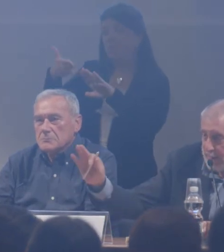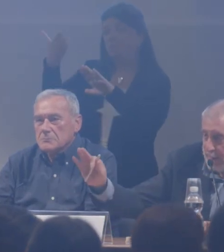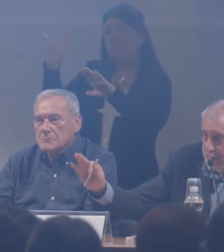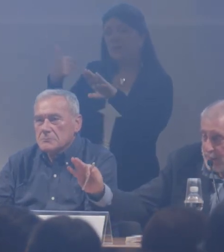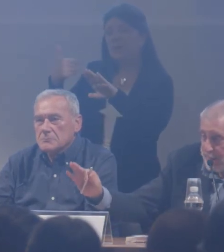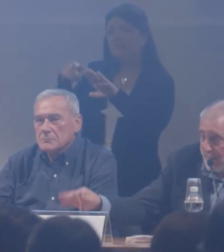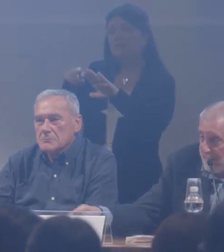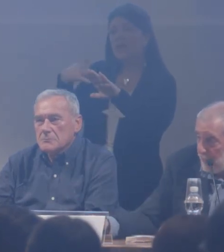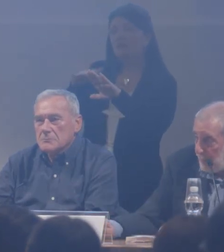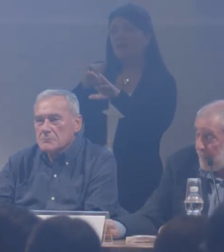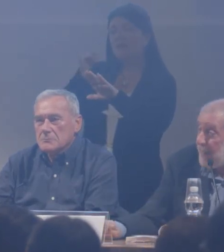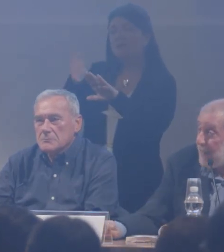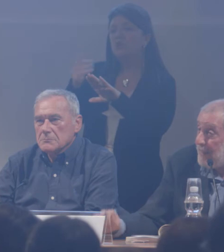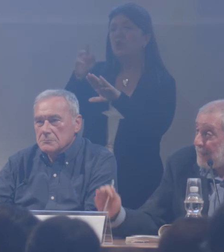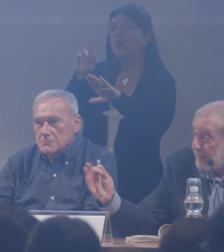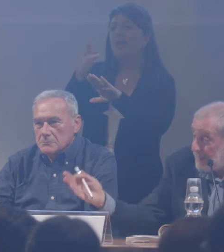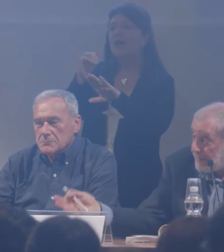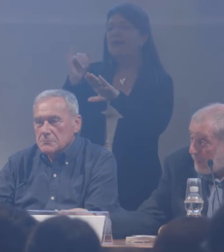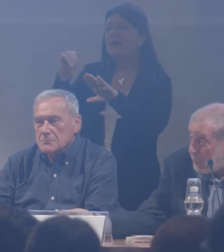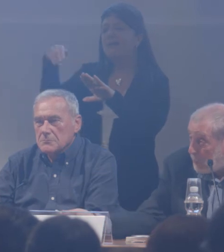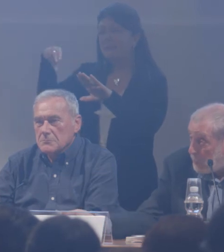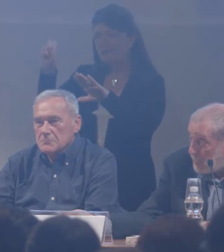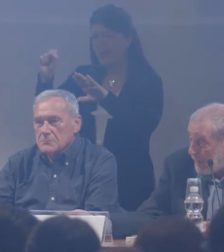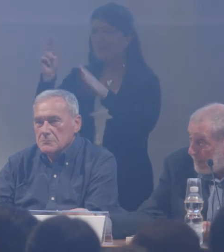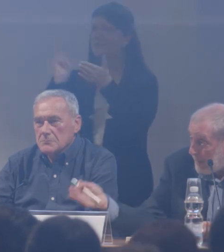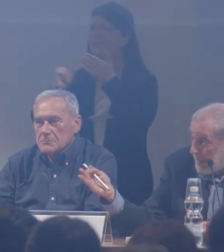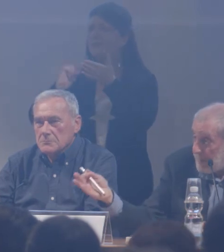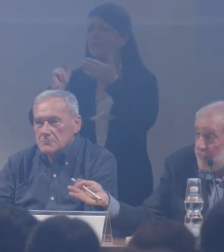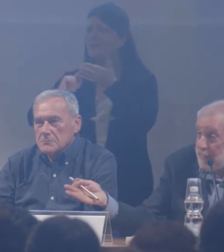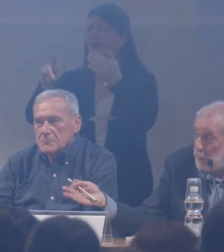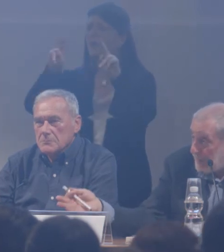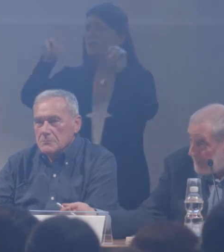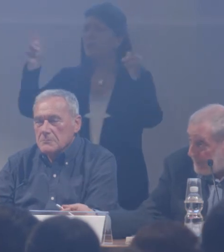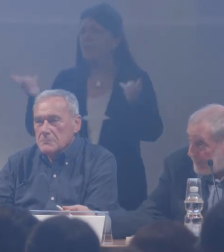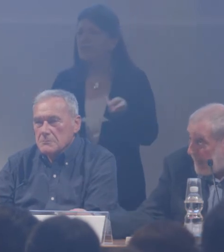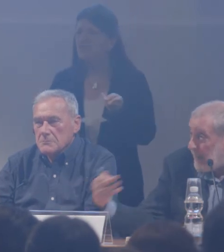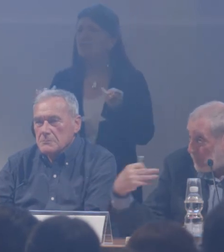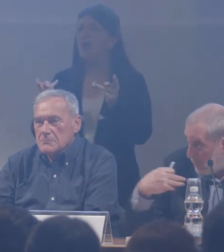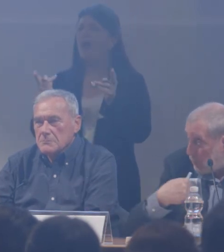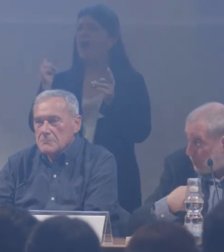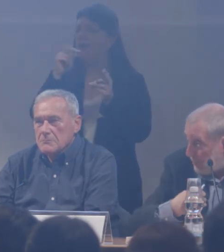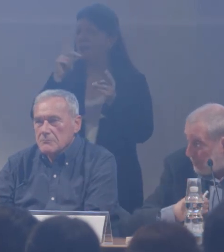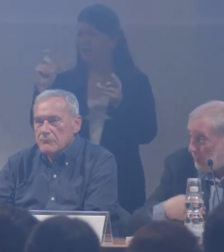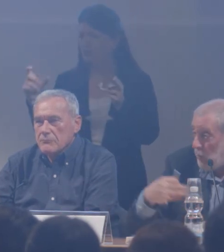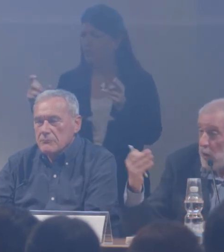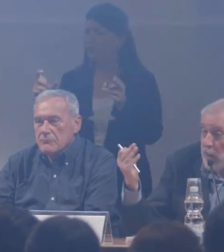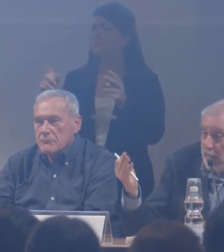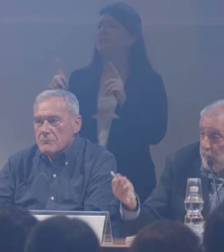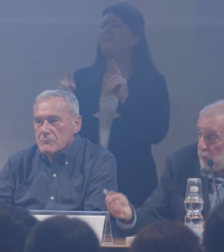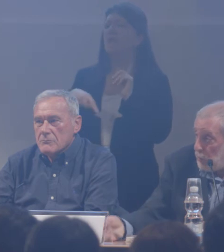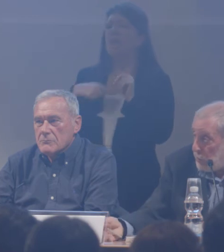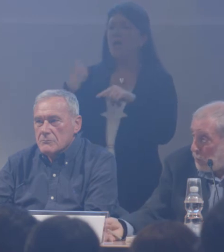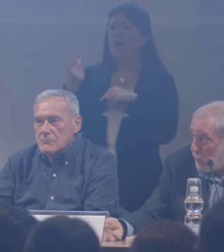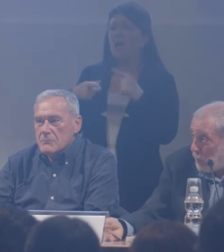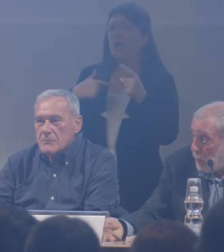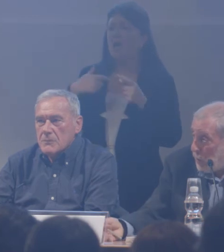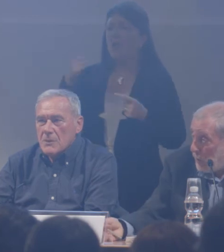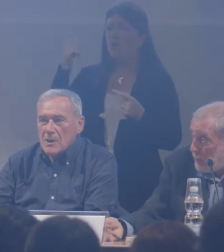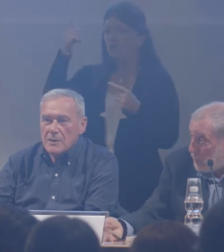dalla chiesa il Reina, Michele Reina, che era segretario provinciale della Democrazia Cristiana, cioè del suo partito, avevano